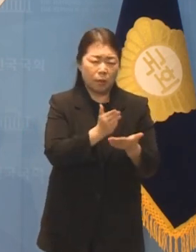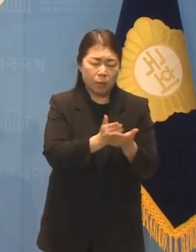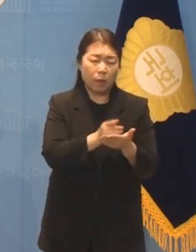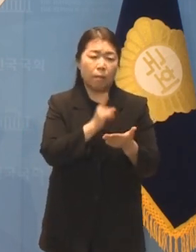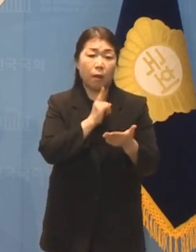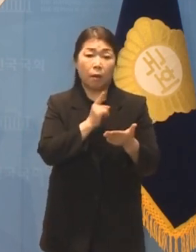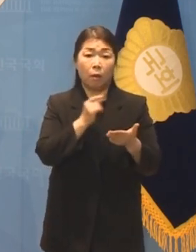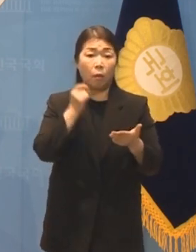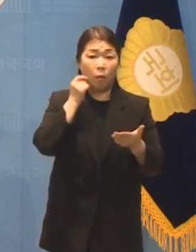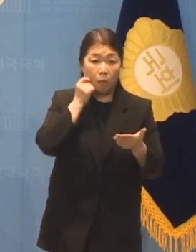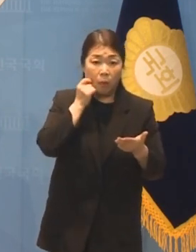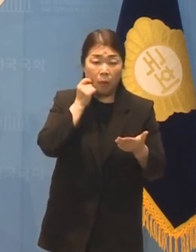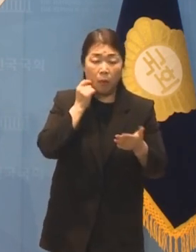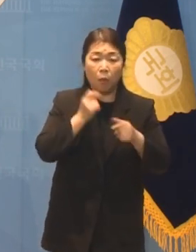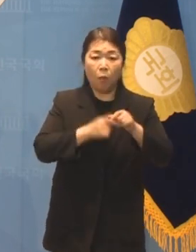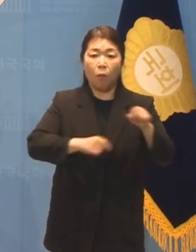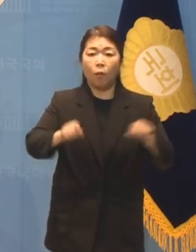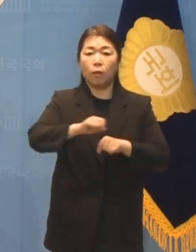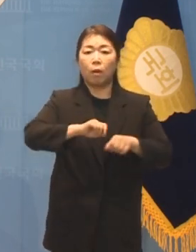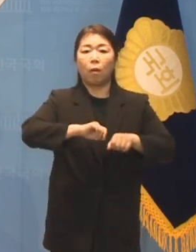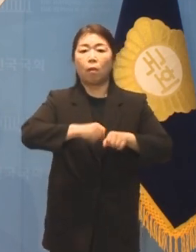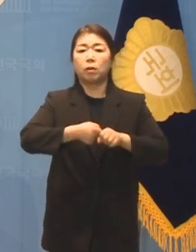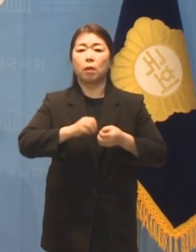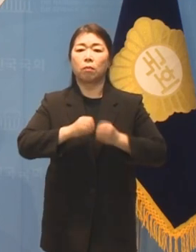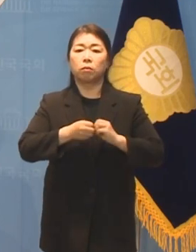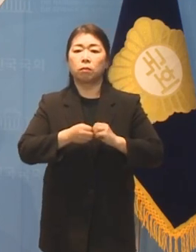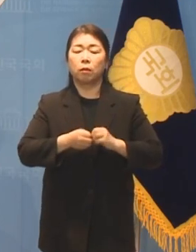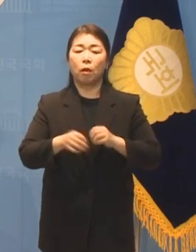궤변으로 국민을 속이려 하고 있으니 기가 막힙니다.